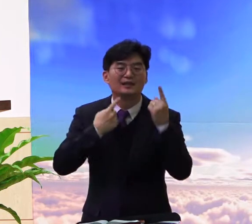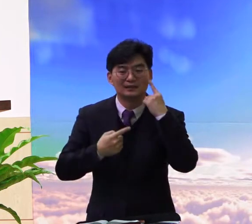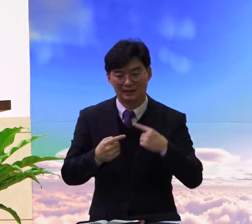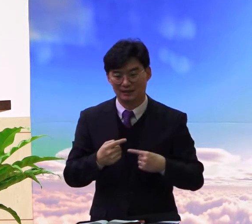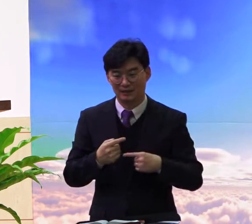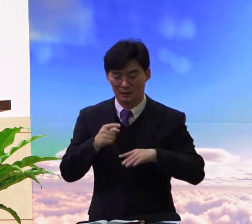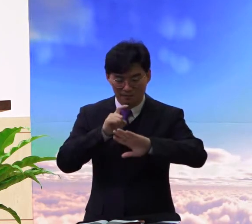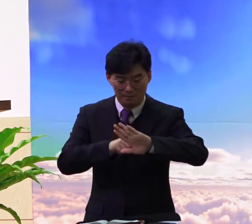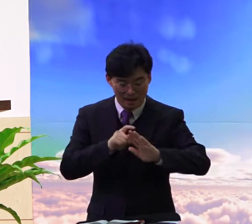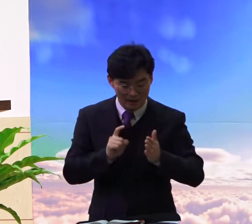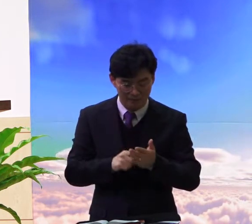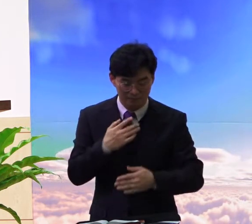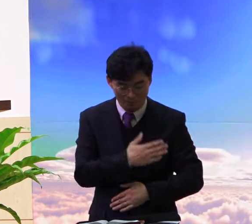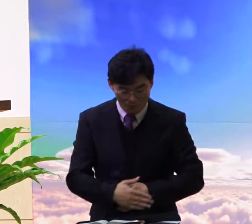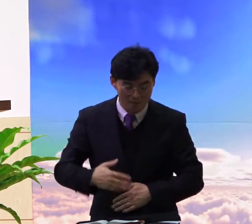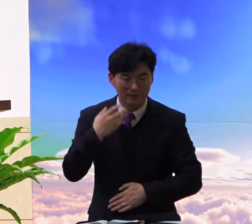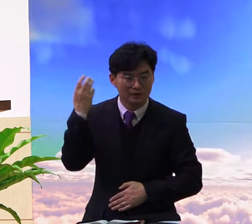찢겨지고